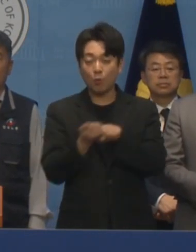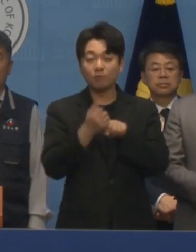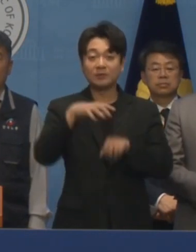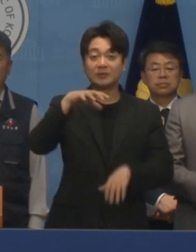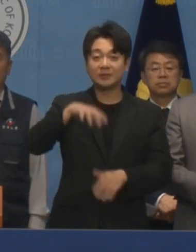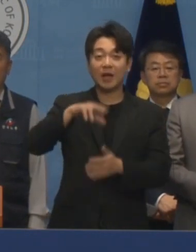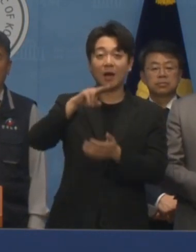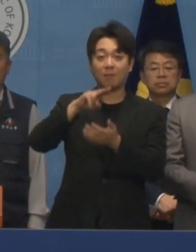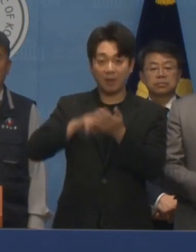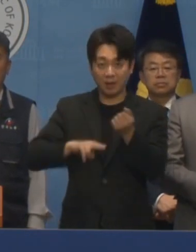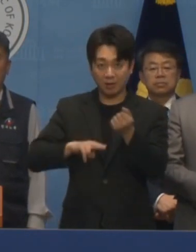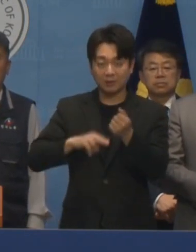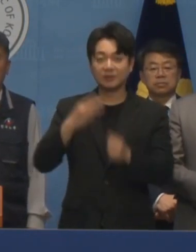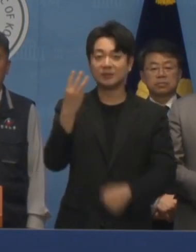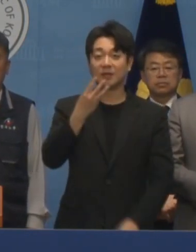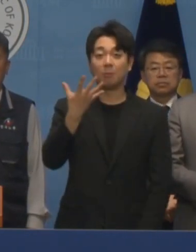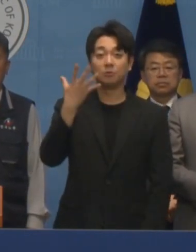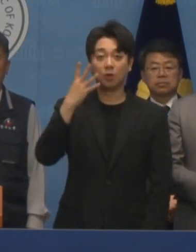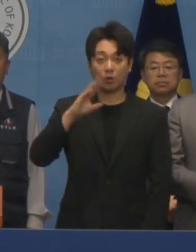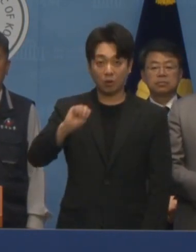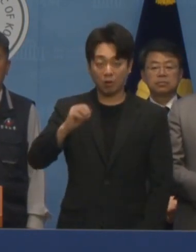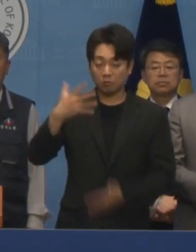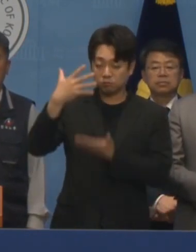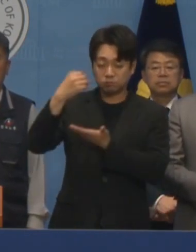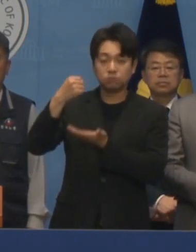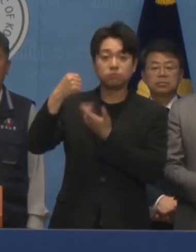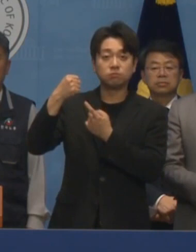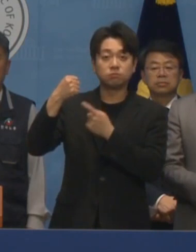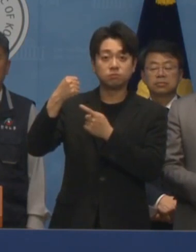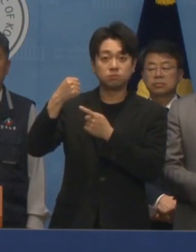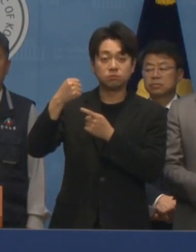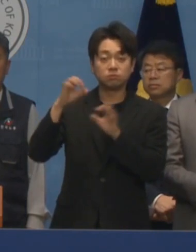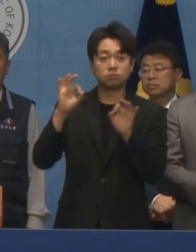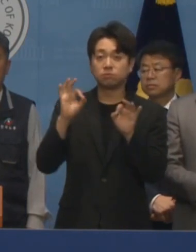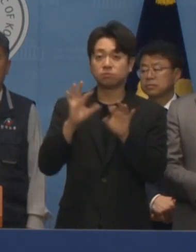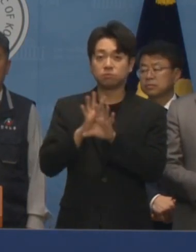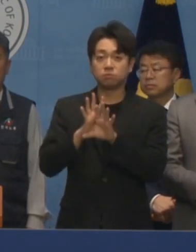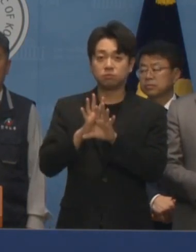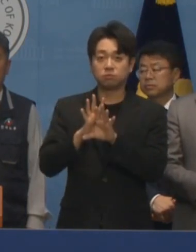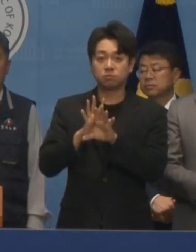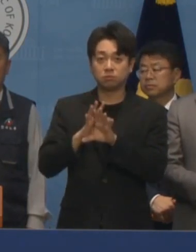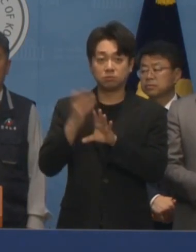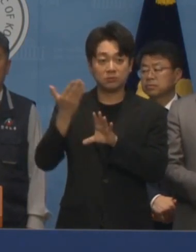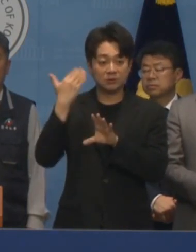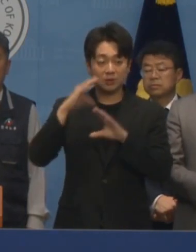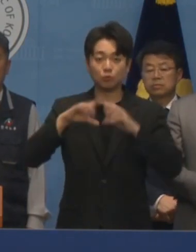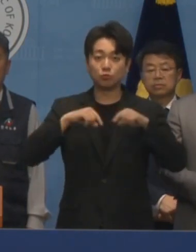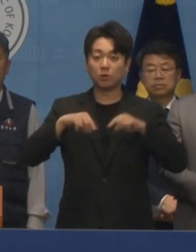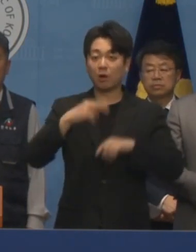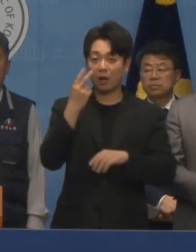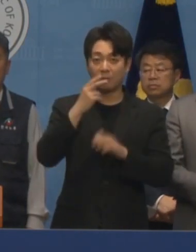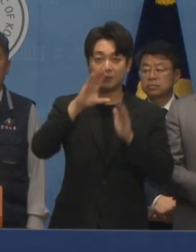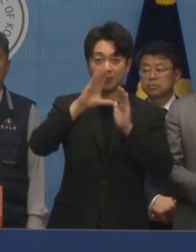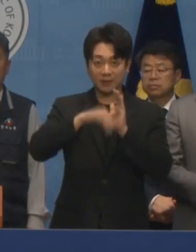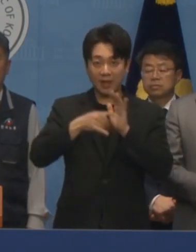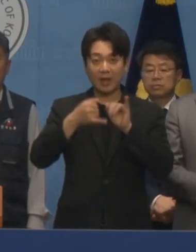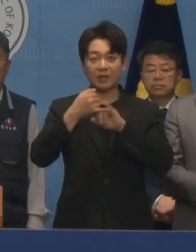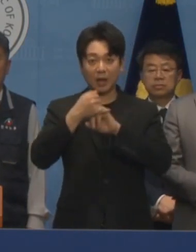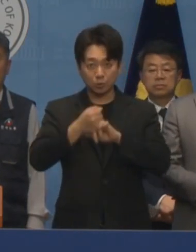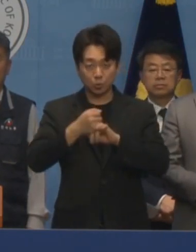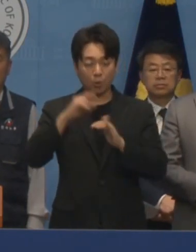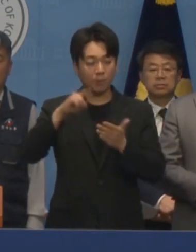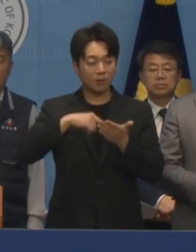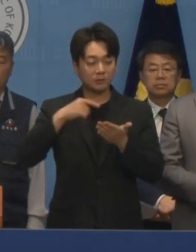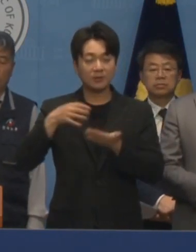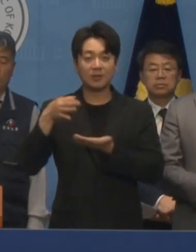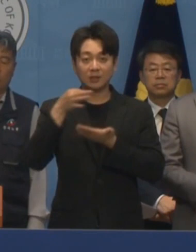매각대금 3천억은 다 어디로 갔는지 지난 국정감사에서 국민 앞에서 약속한 변제 계획을 전혀